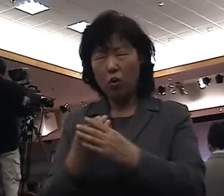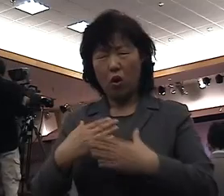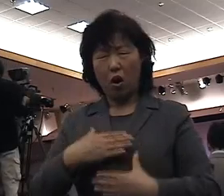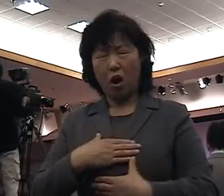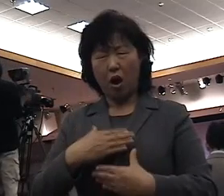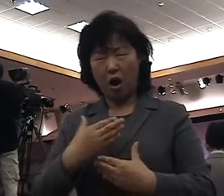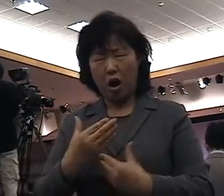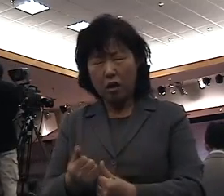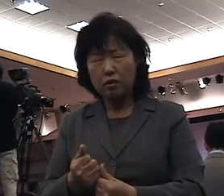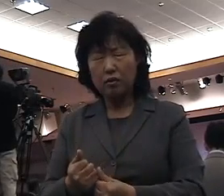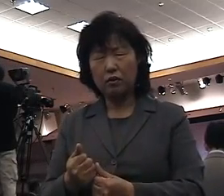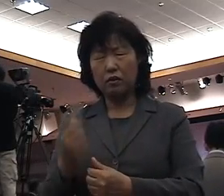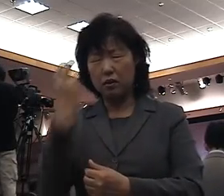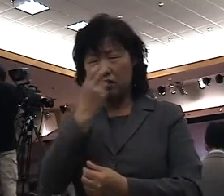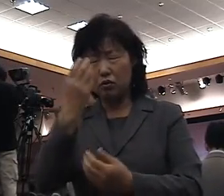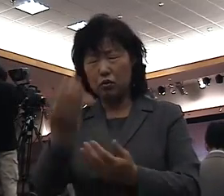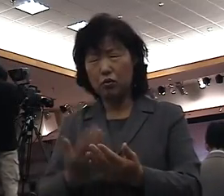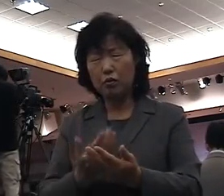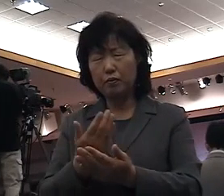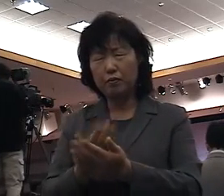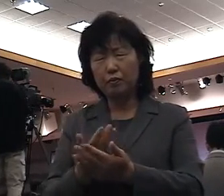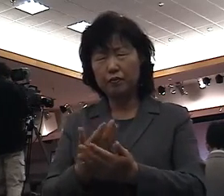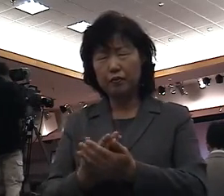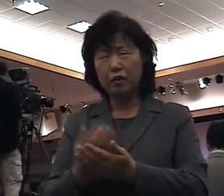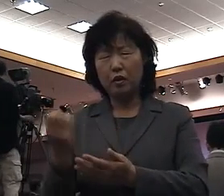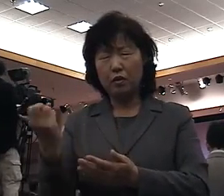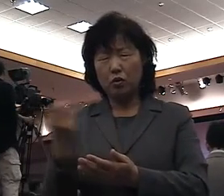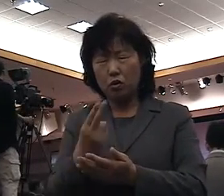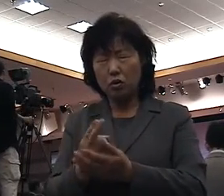안전과 건강으로 지켜 주시옵소서.